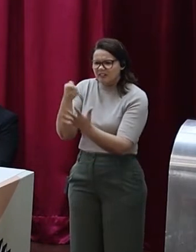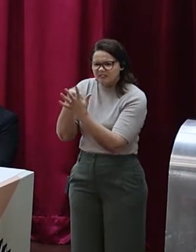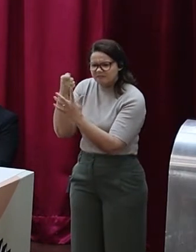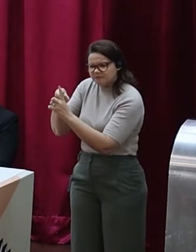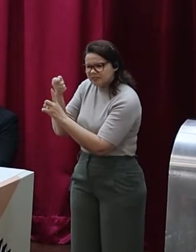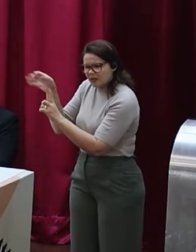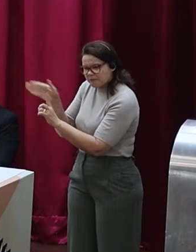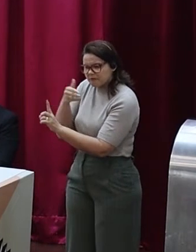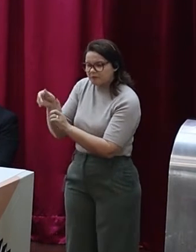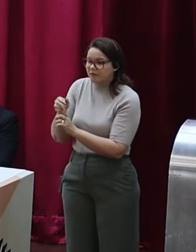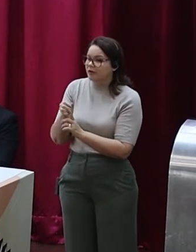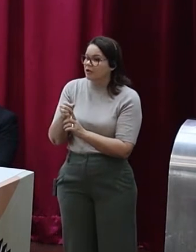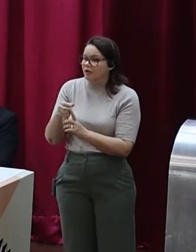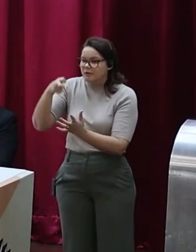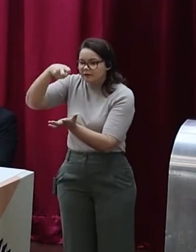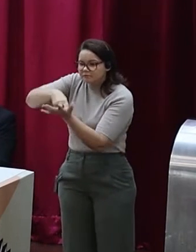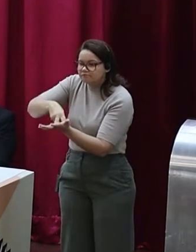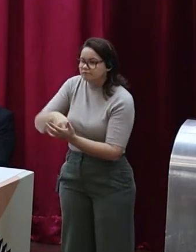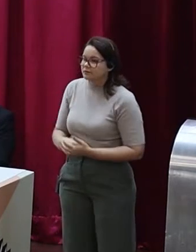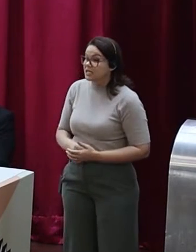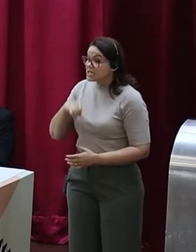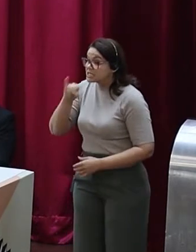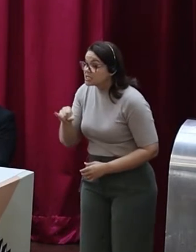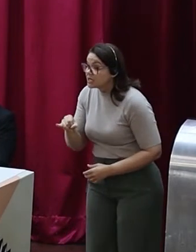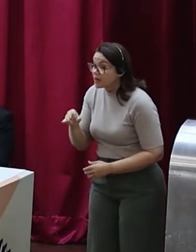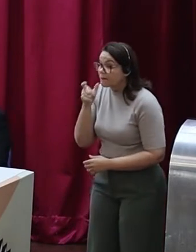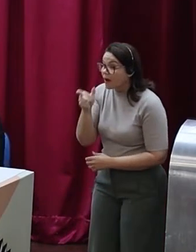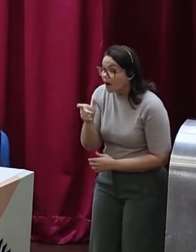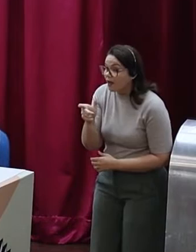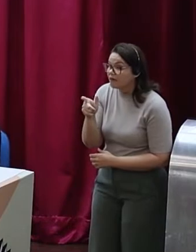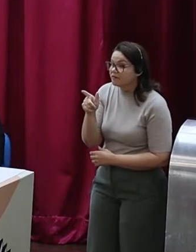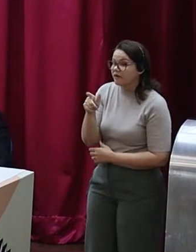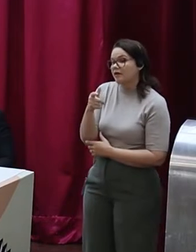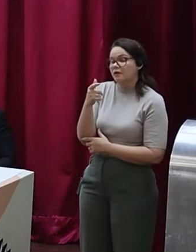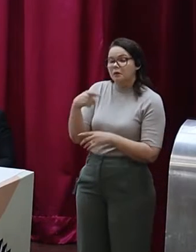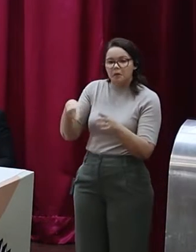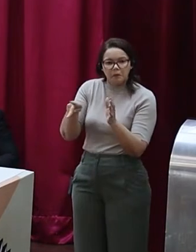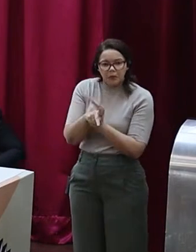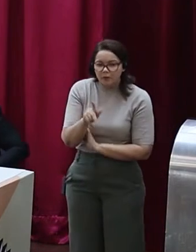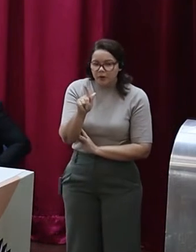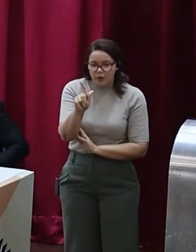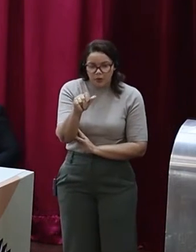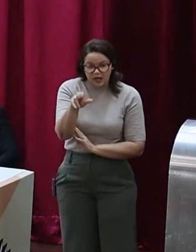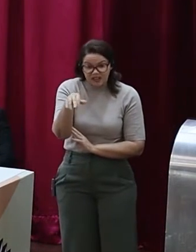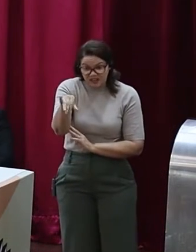guaraní. Y por eso me interesa mucho su bibliografía, profesor. Fuimos sometidos a un